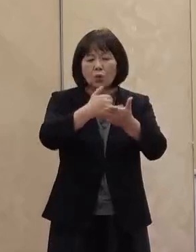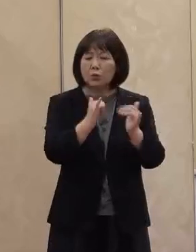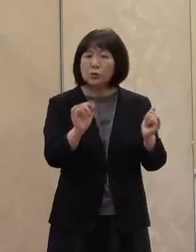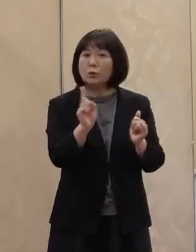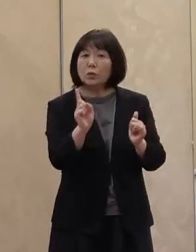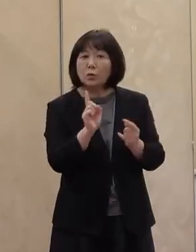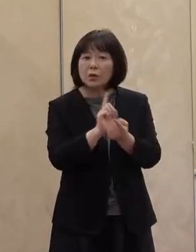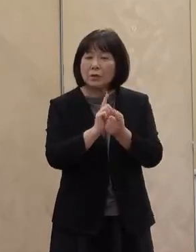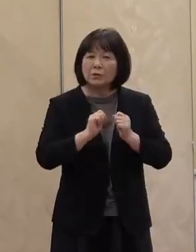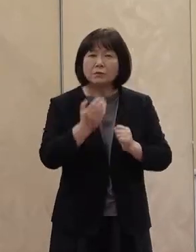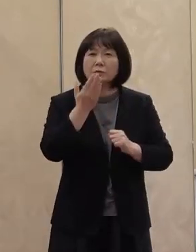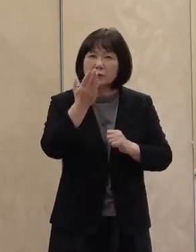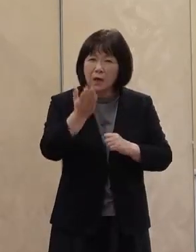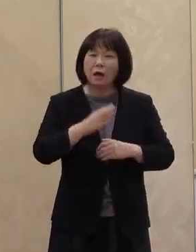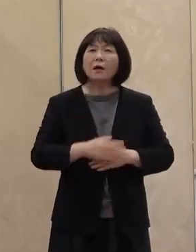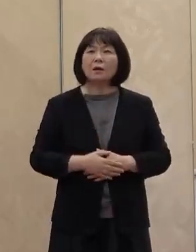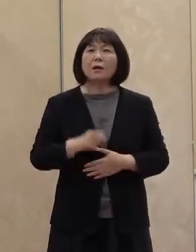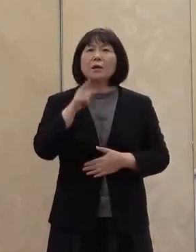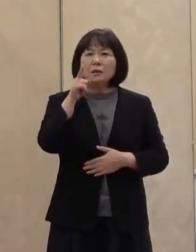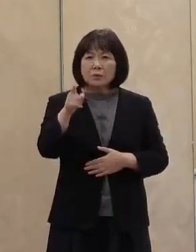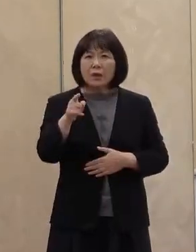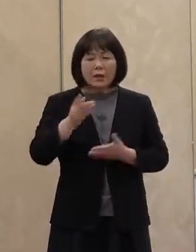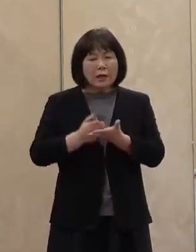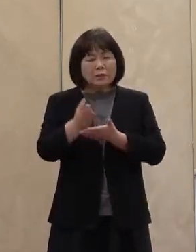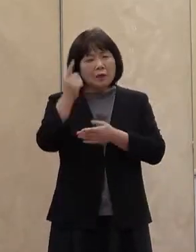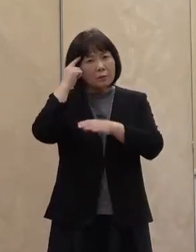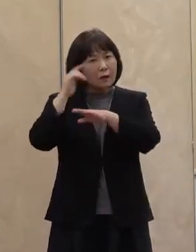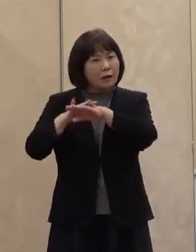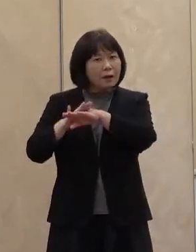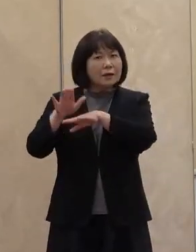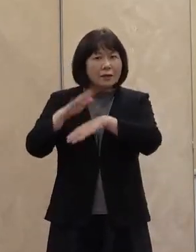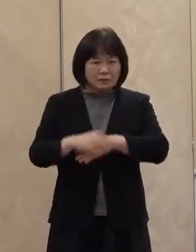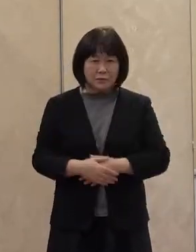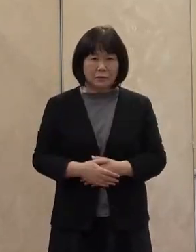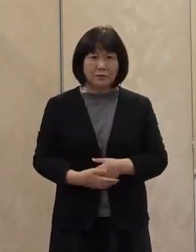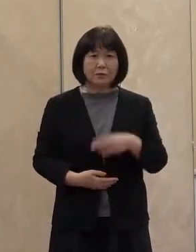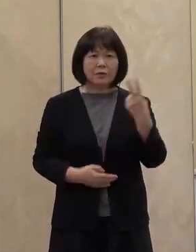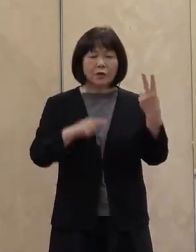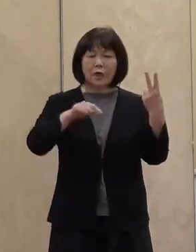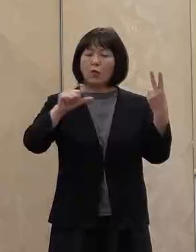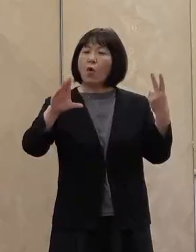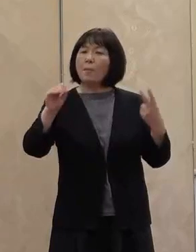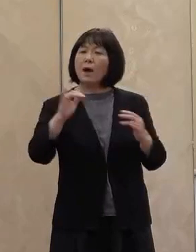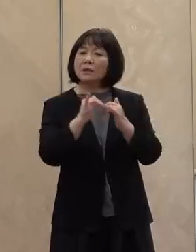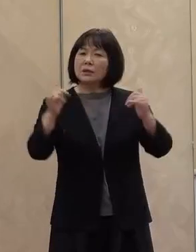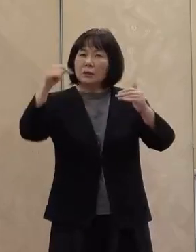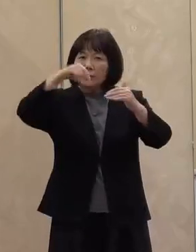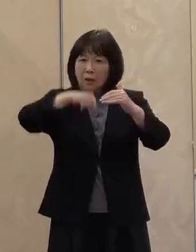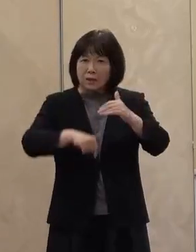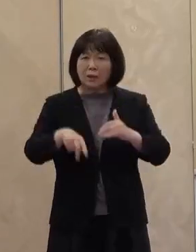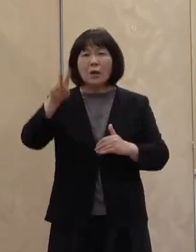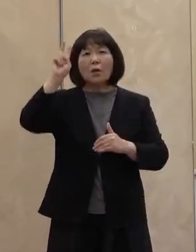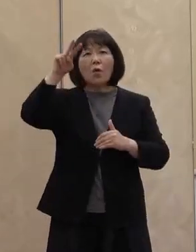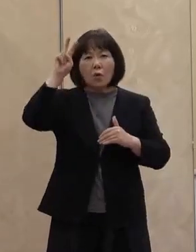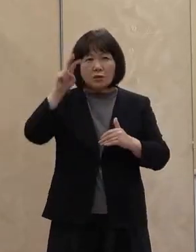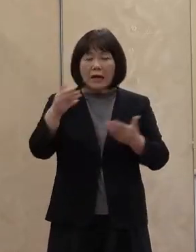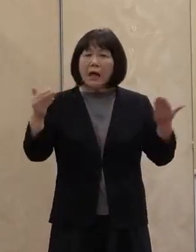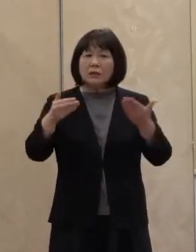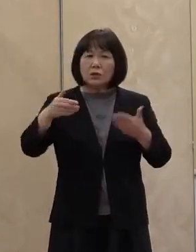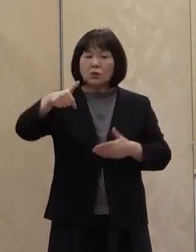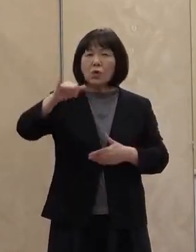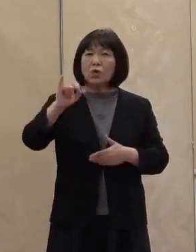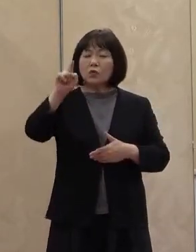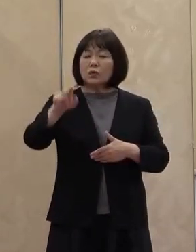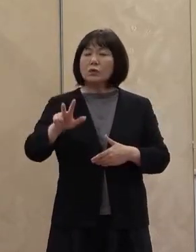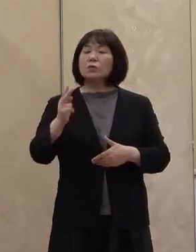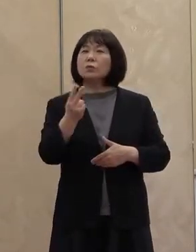ていうのが出発点です。じゃあその 2.5 万人のうち、大阪仕事フィールド、これはすでにやってる事業をこれ